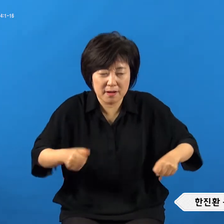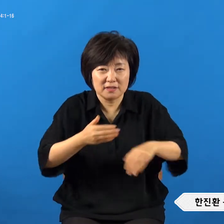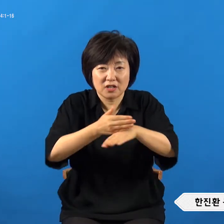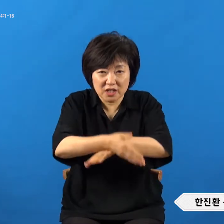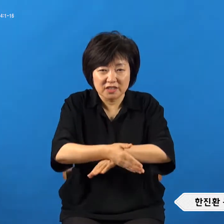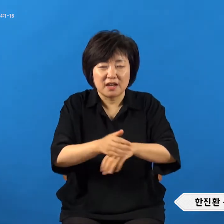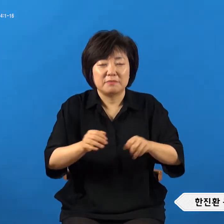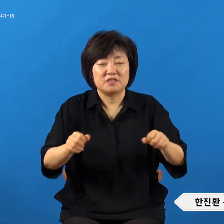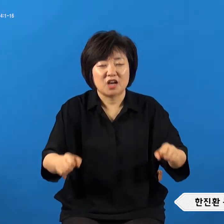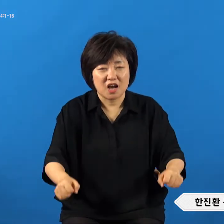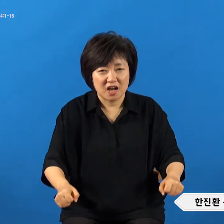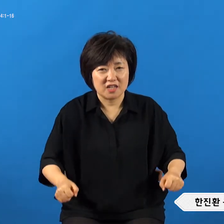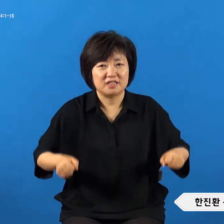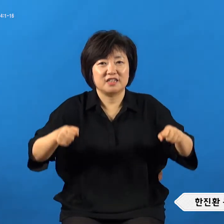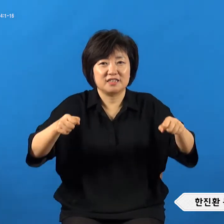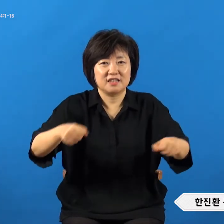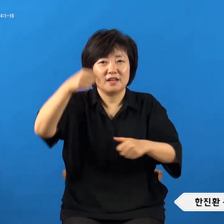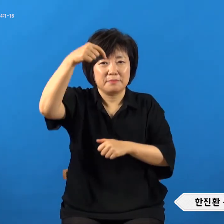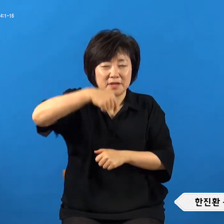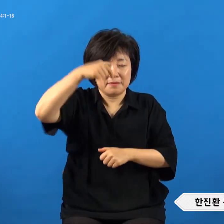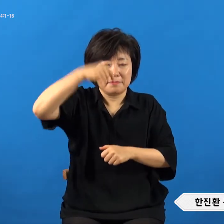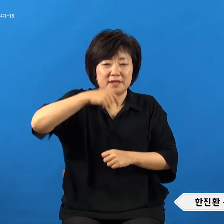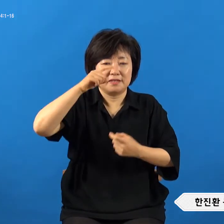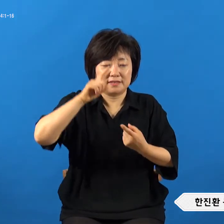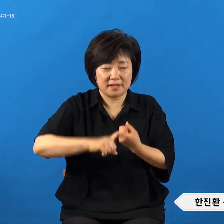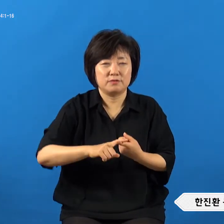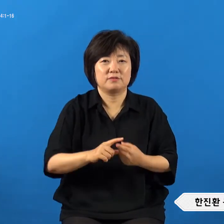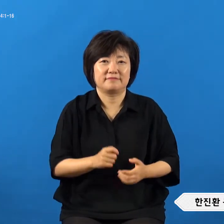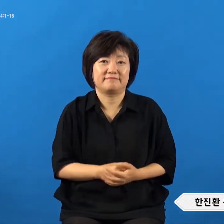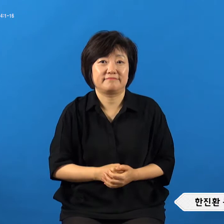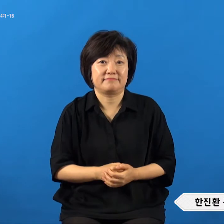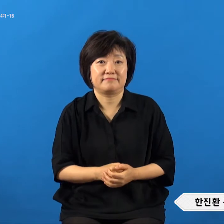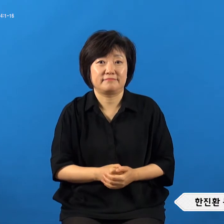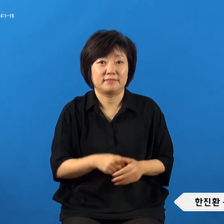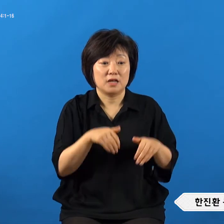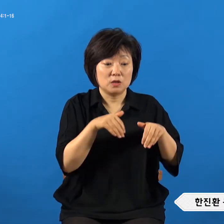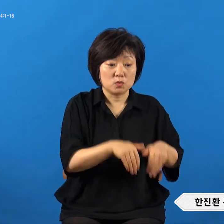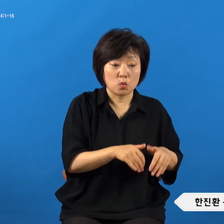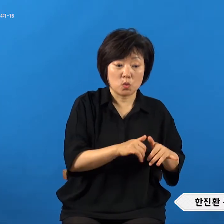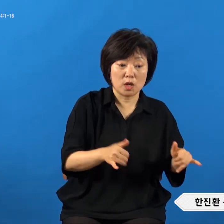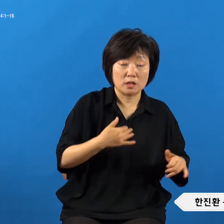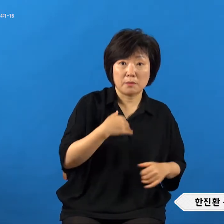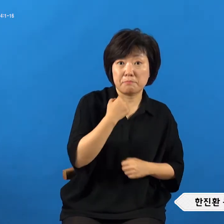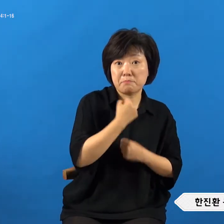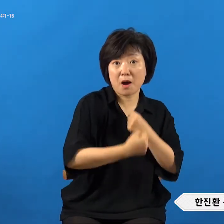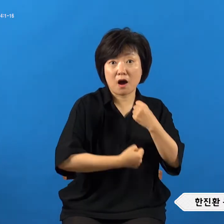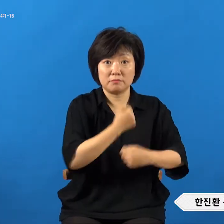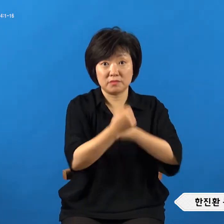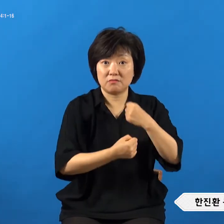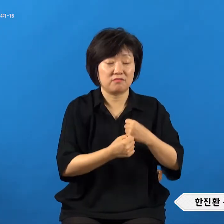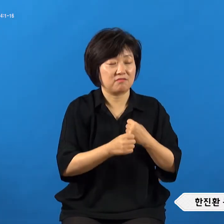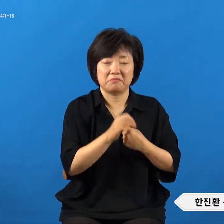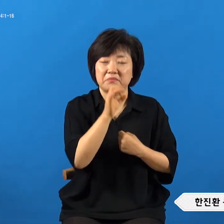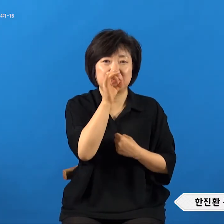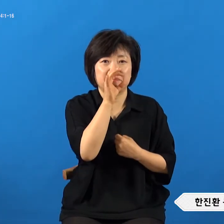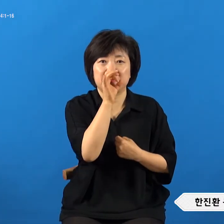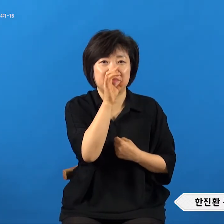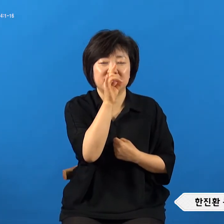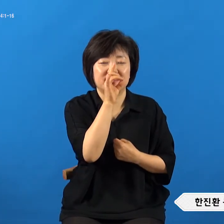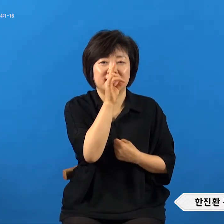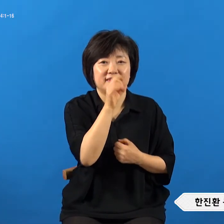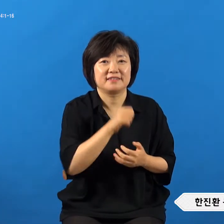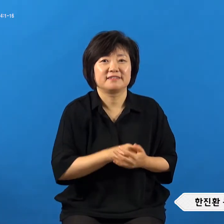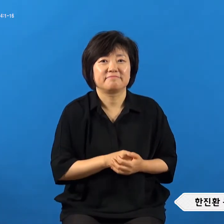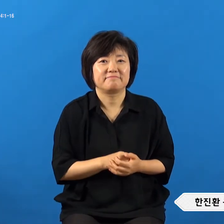하면 천천히 젓고 지휘관의 명령대로만 움직입니다. 노예치고 자기 마음대로 움직이는 사람은 한 사람도